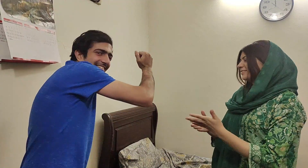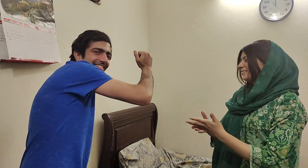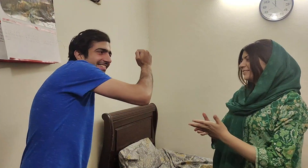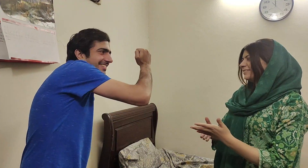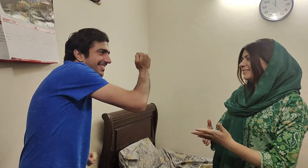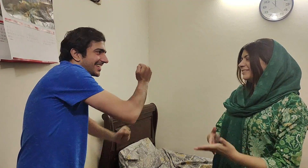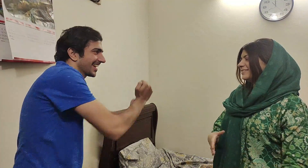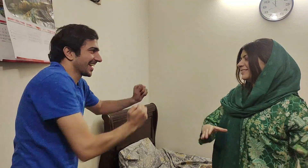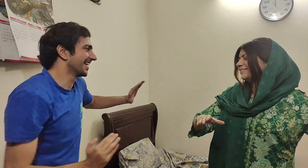हूं।